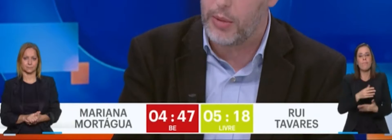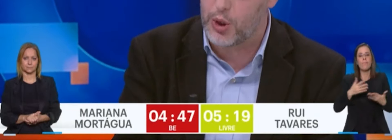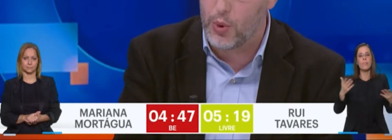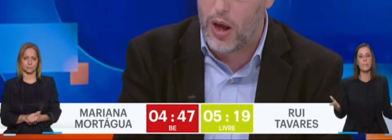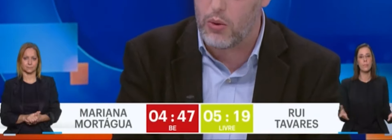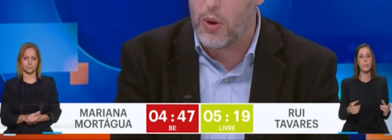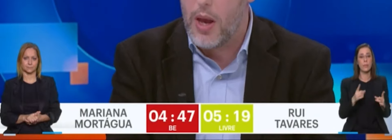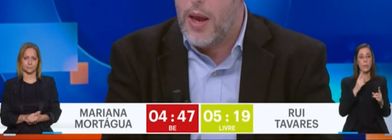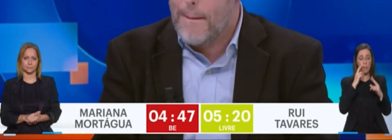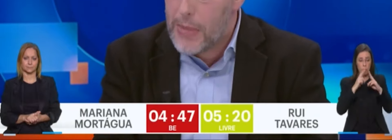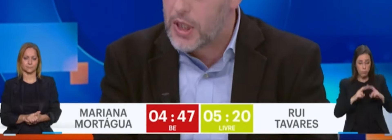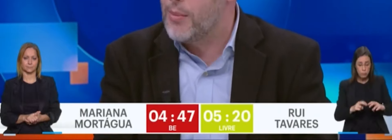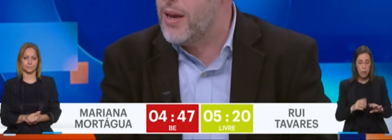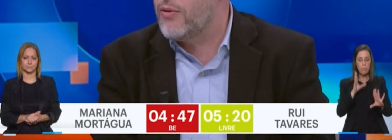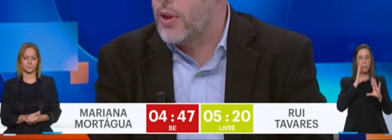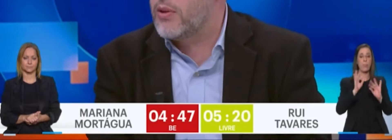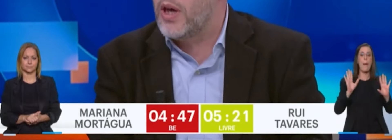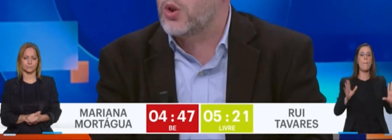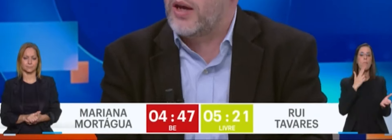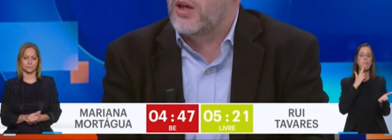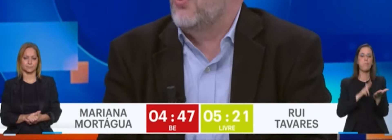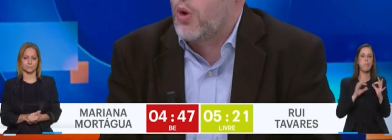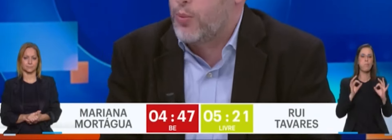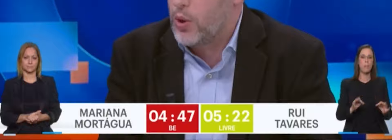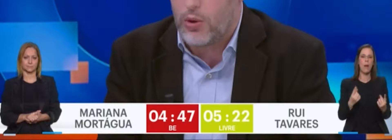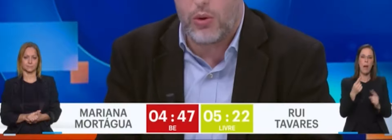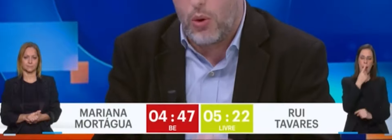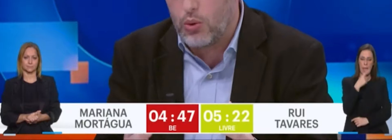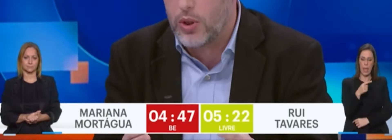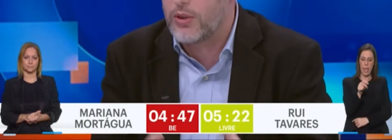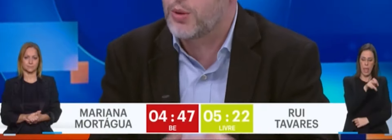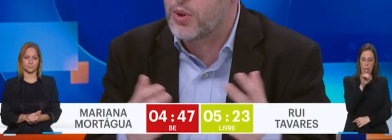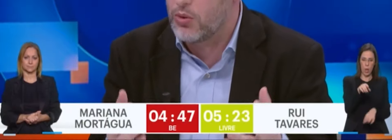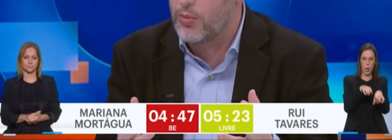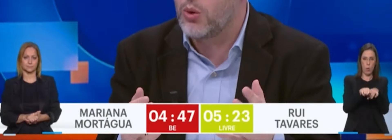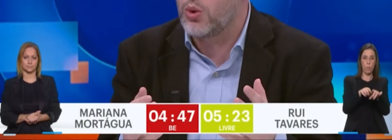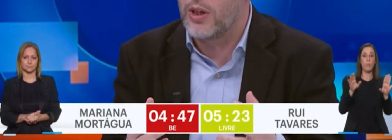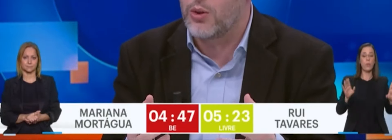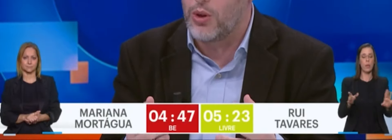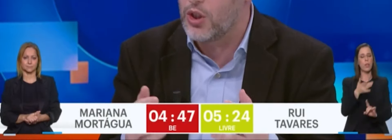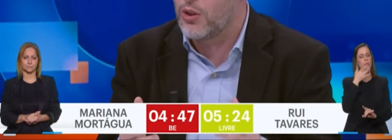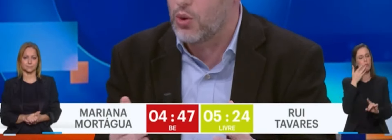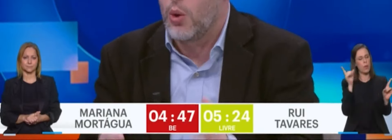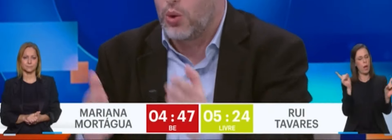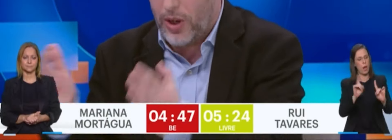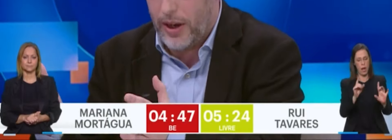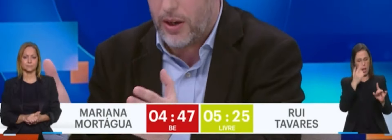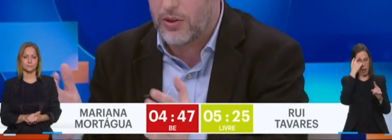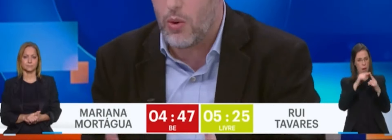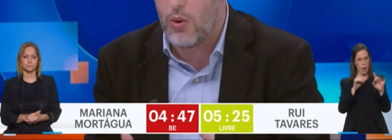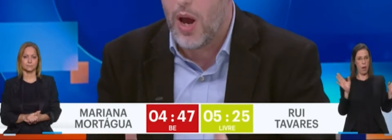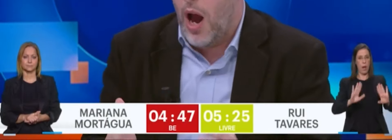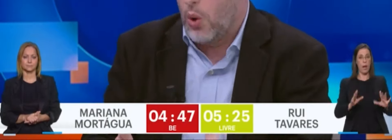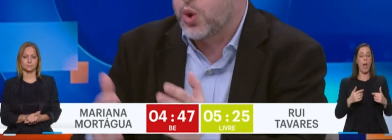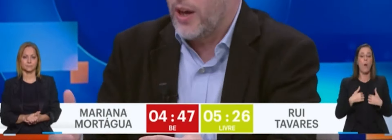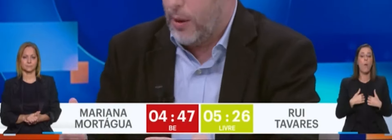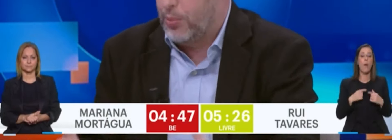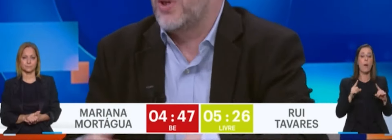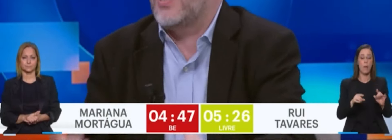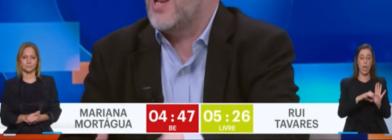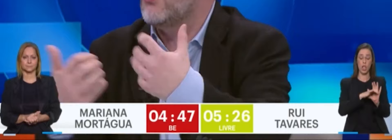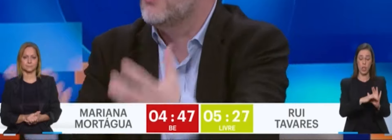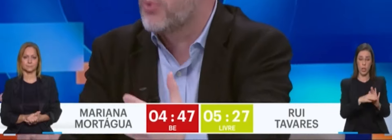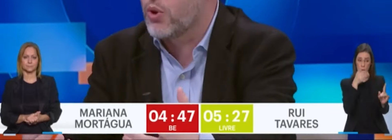foi inteiramente explorado mas também é verdade que acho que há aqui um erro político não usa essa expressão de demagogia nacionalista isso usei em relação ao